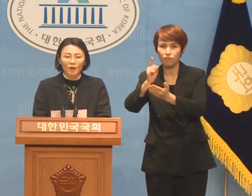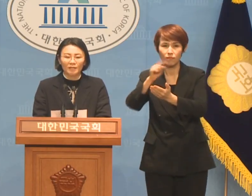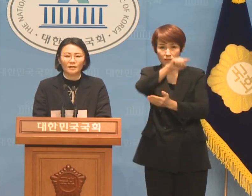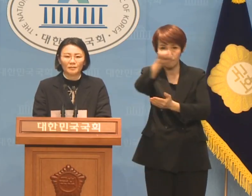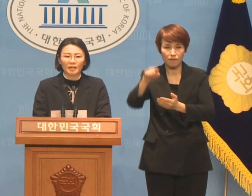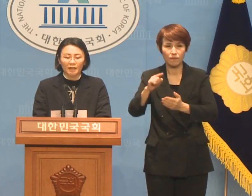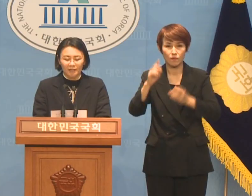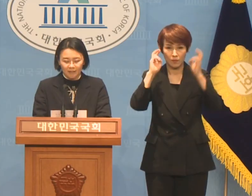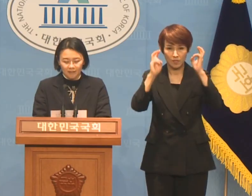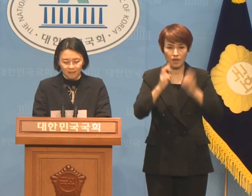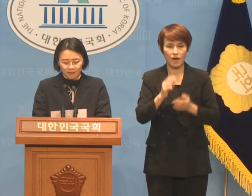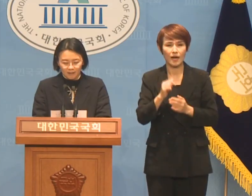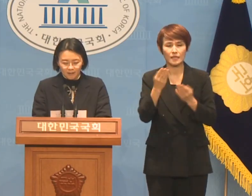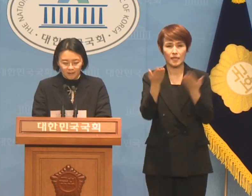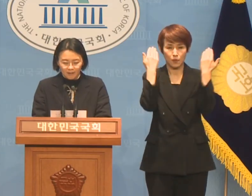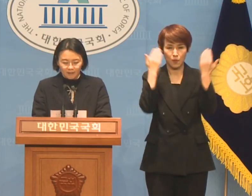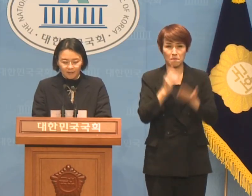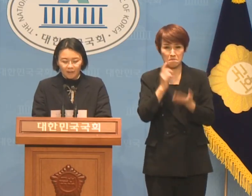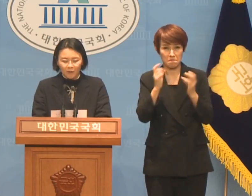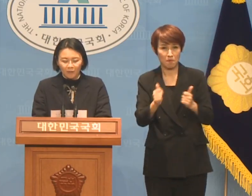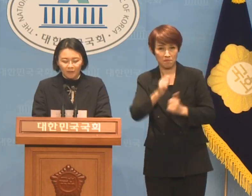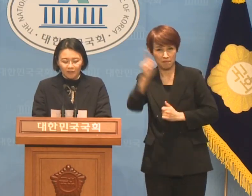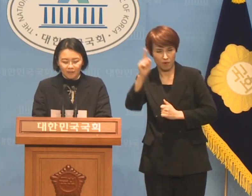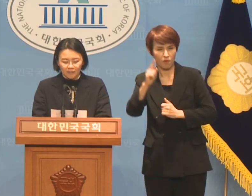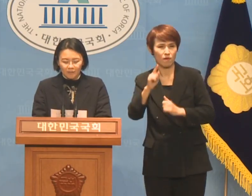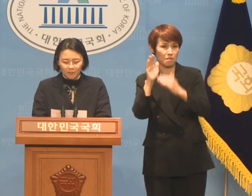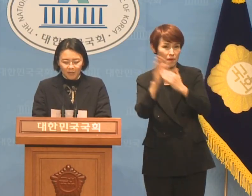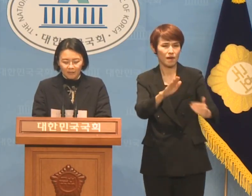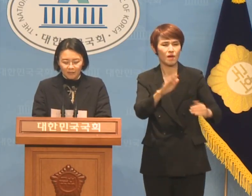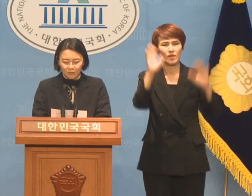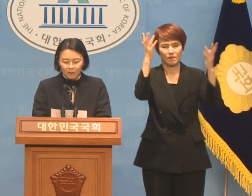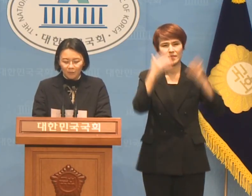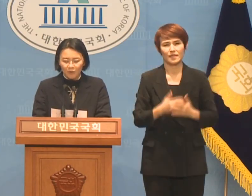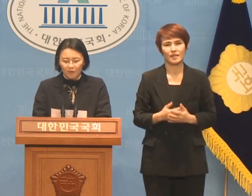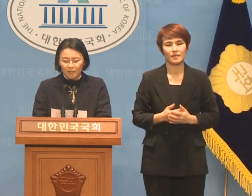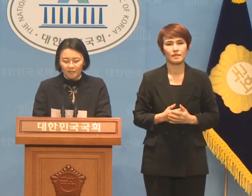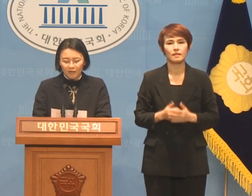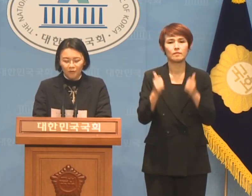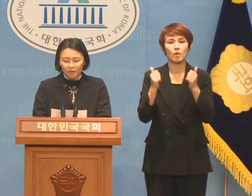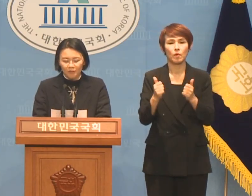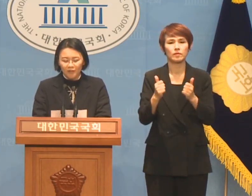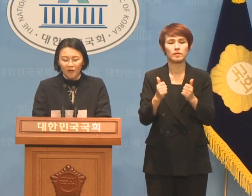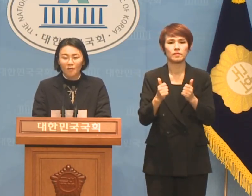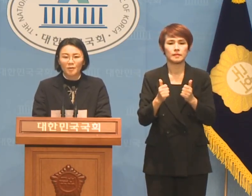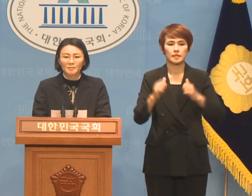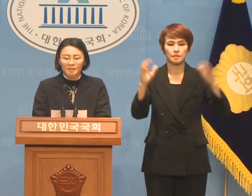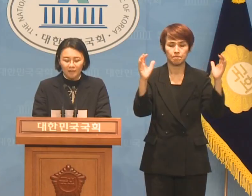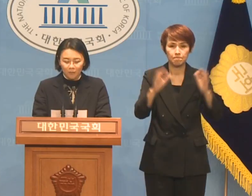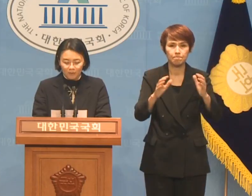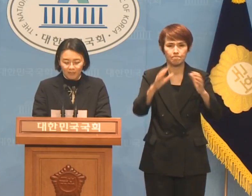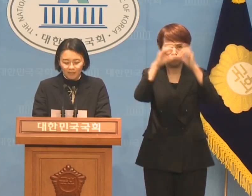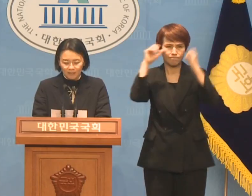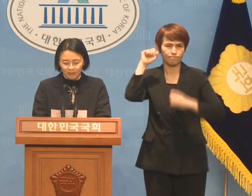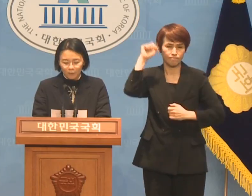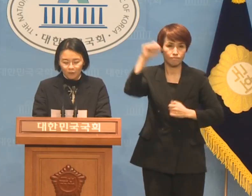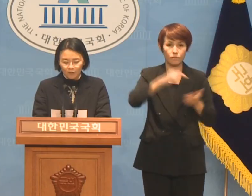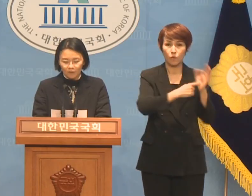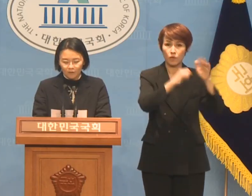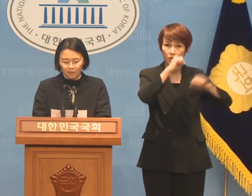적극 환영합니다. 특히 법원은 집회, 시위, 표현의 자유는 헌법상